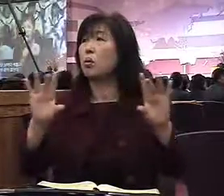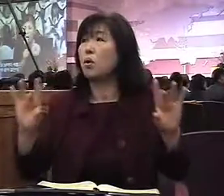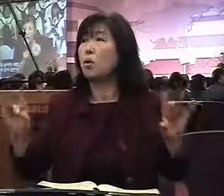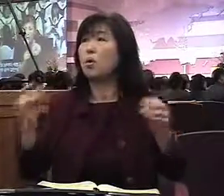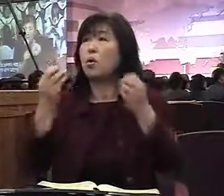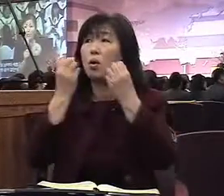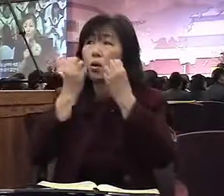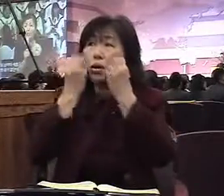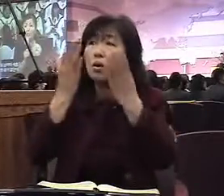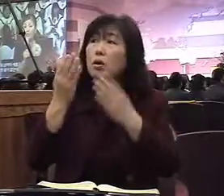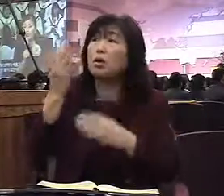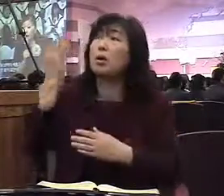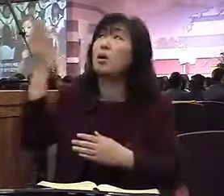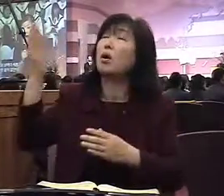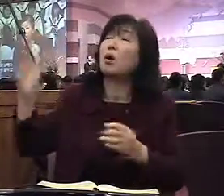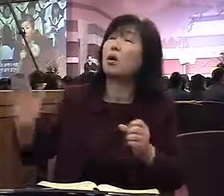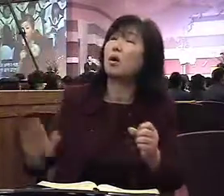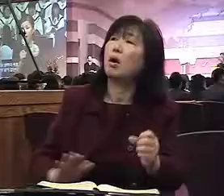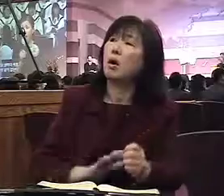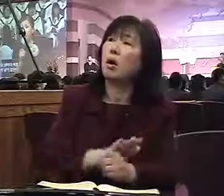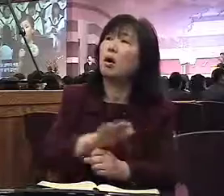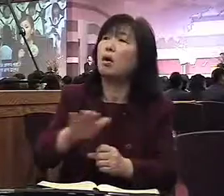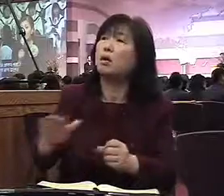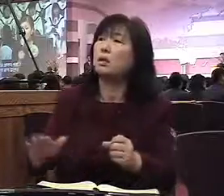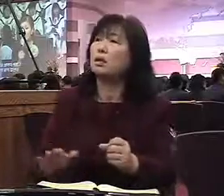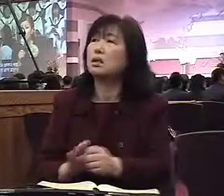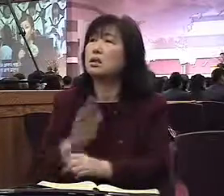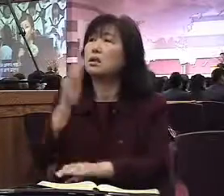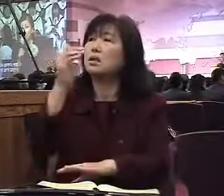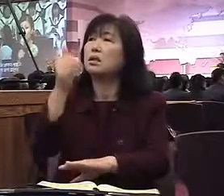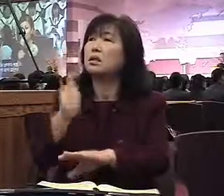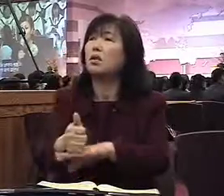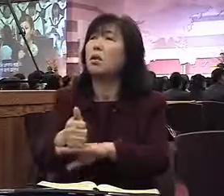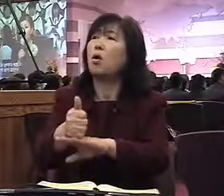새롭고 그의 사랑 끝이